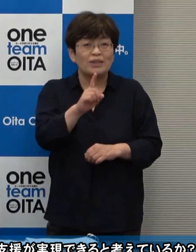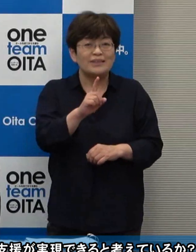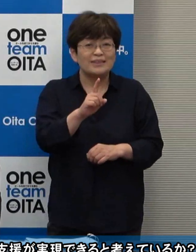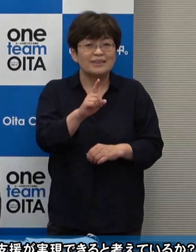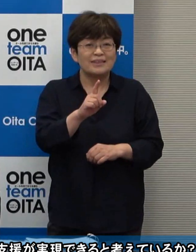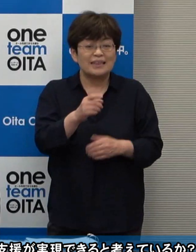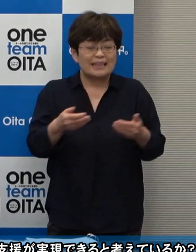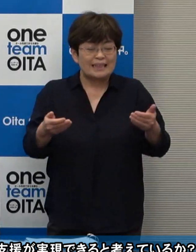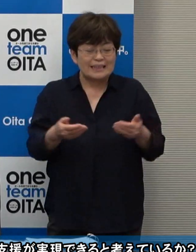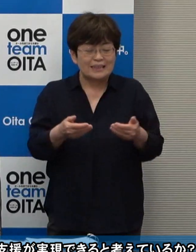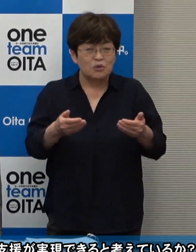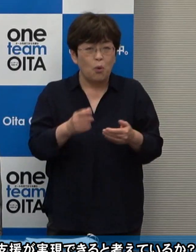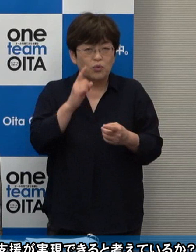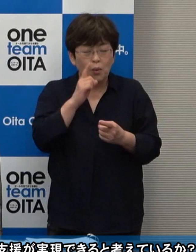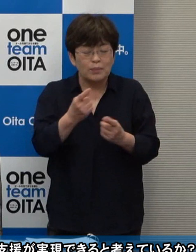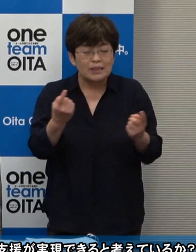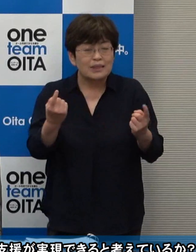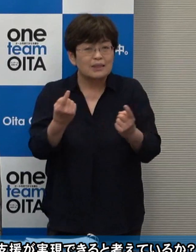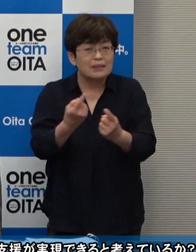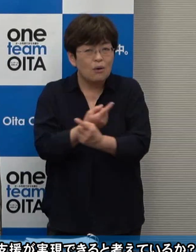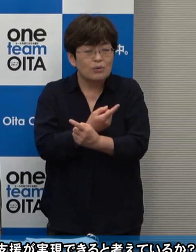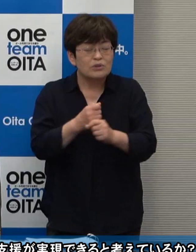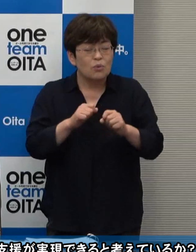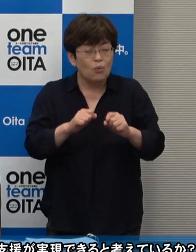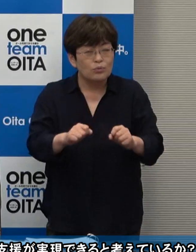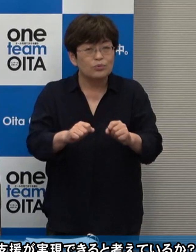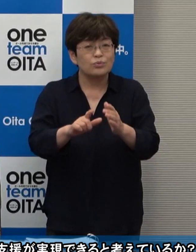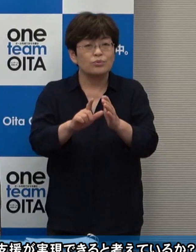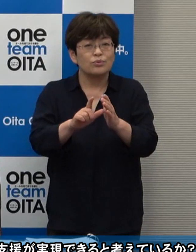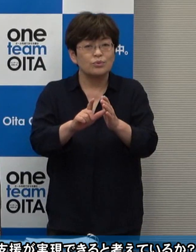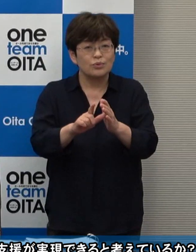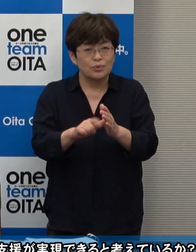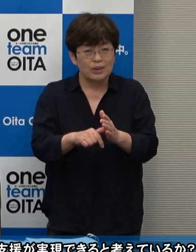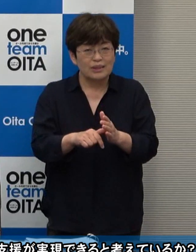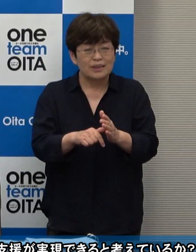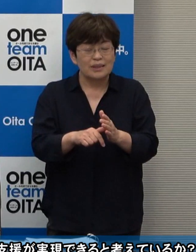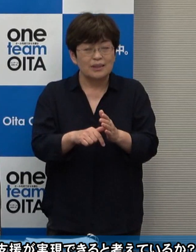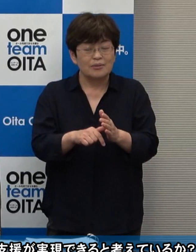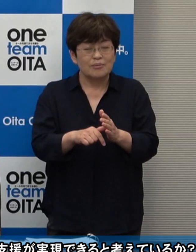事業の見直し等とやる中で